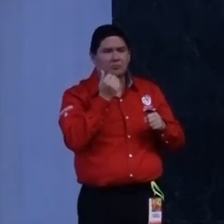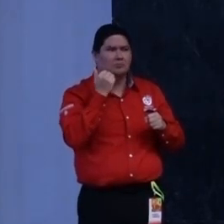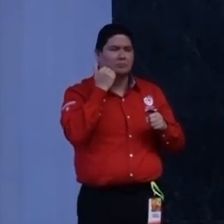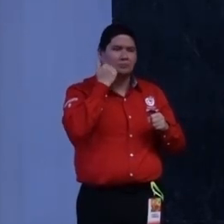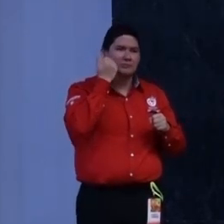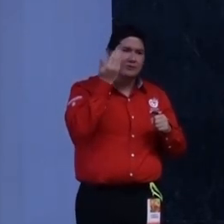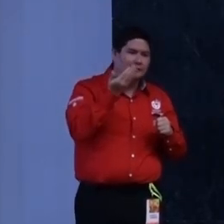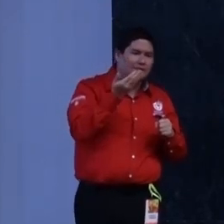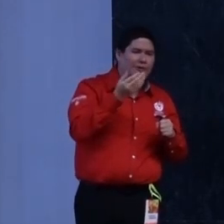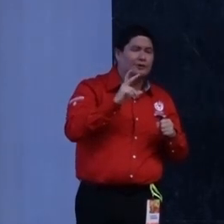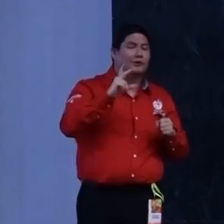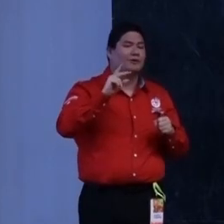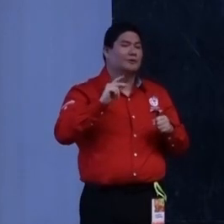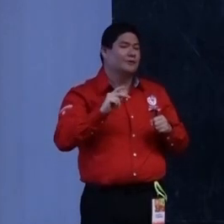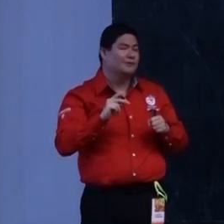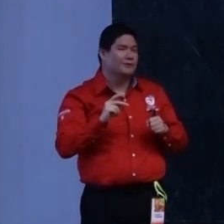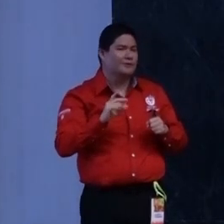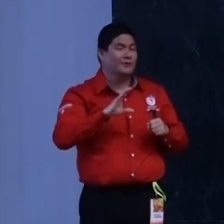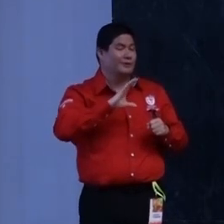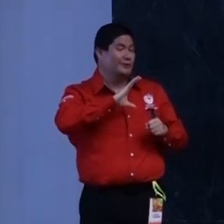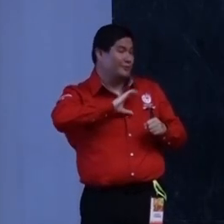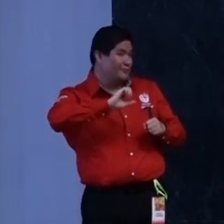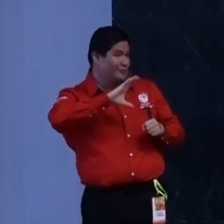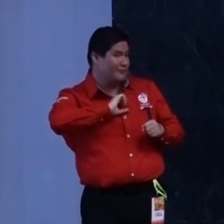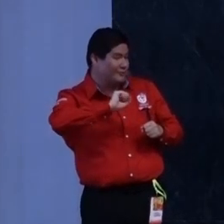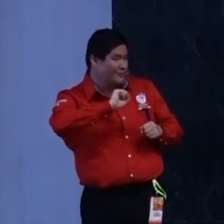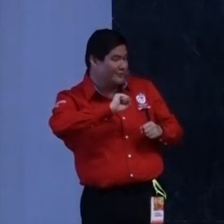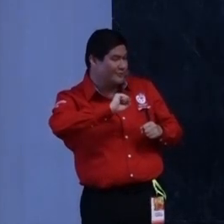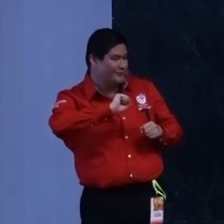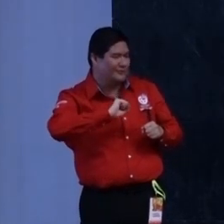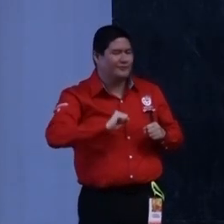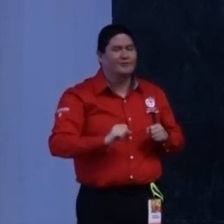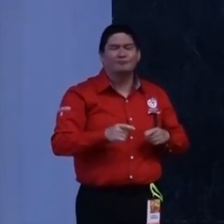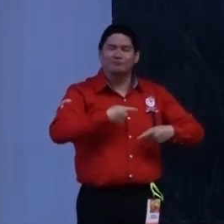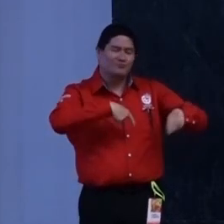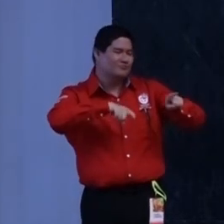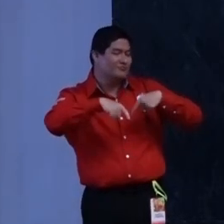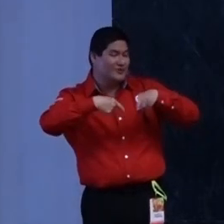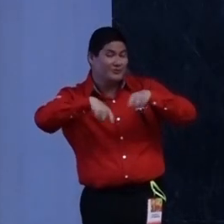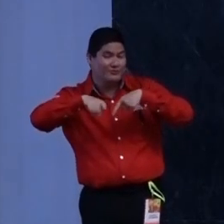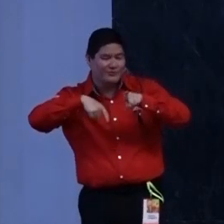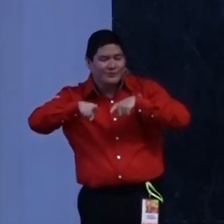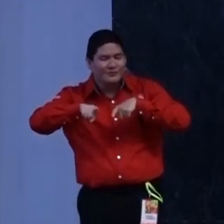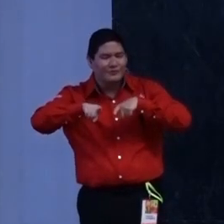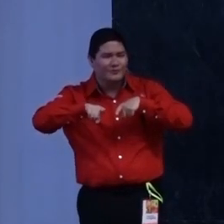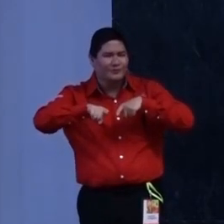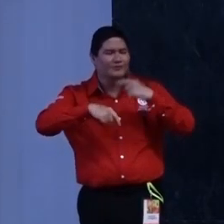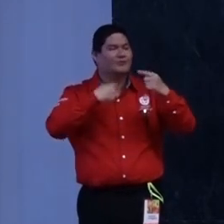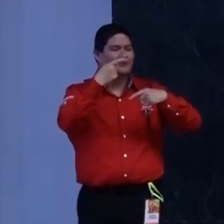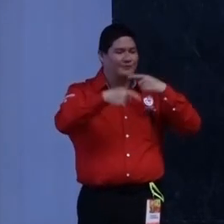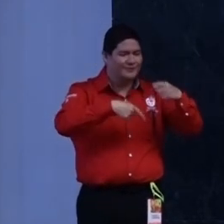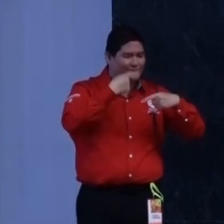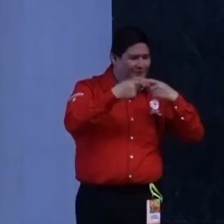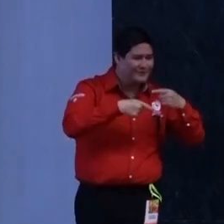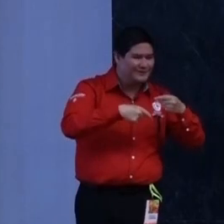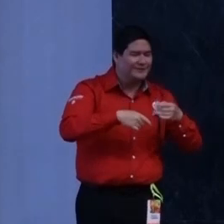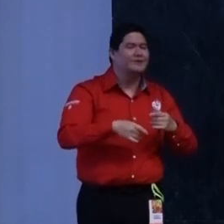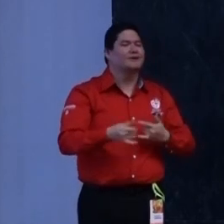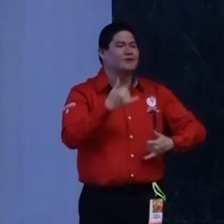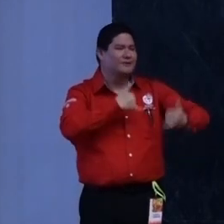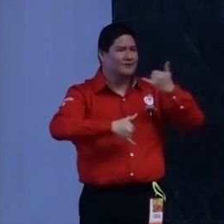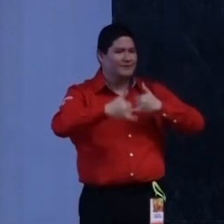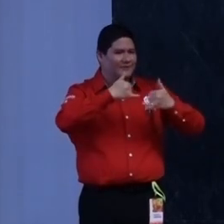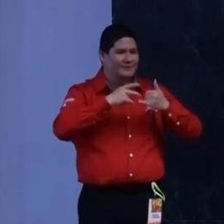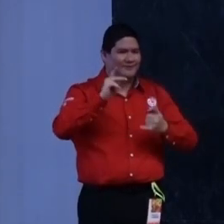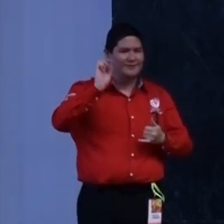el popular, que le guste el fútbol, que vaya a los partidos de Pumas, o